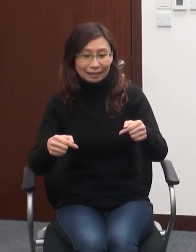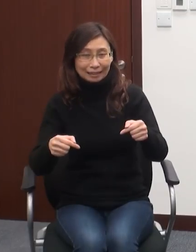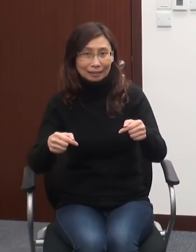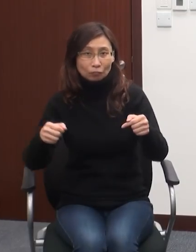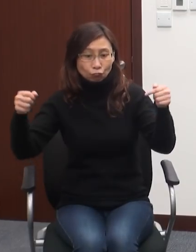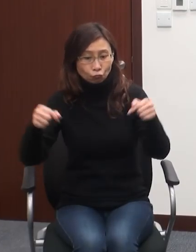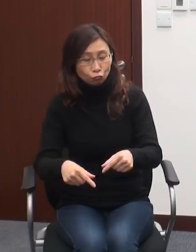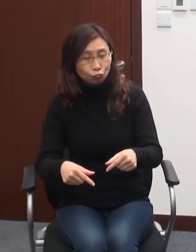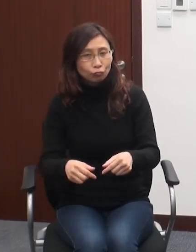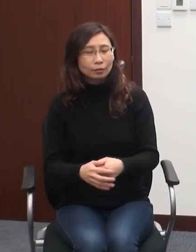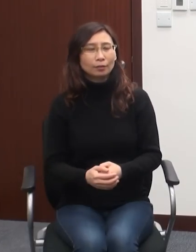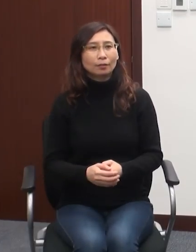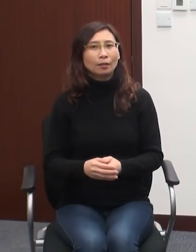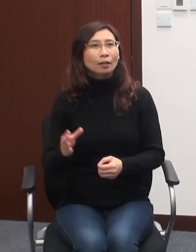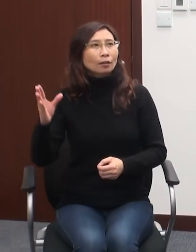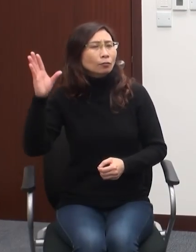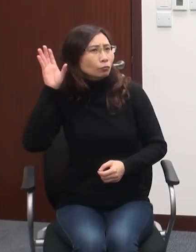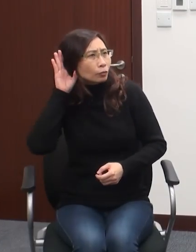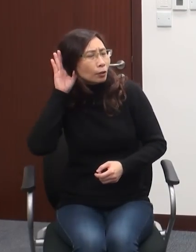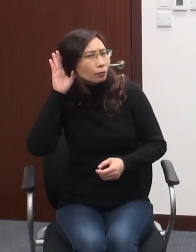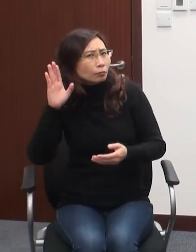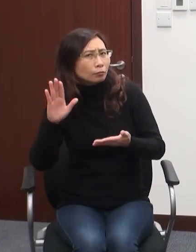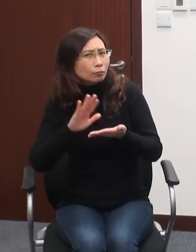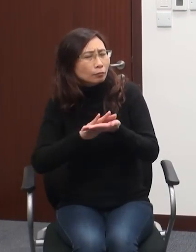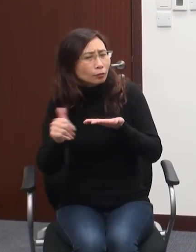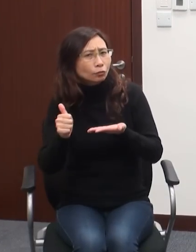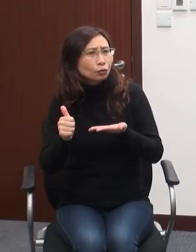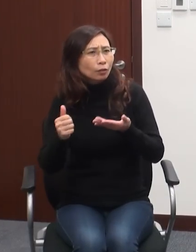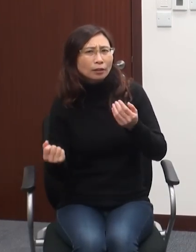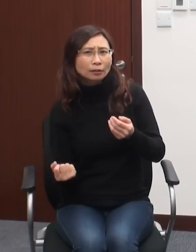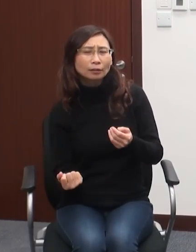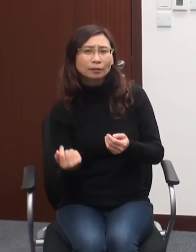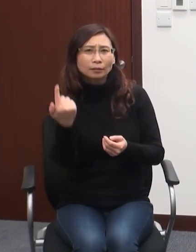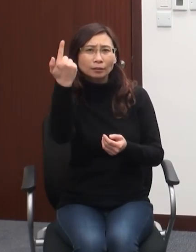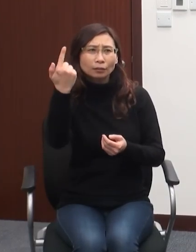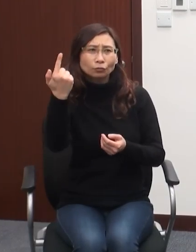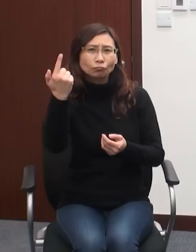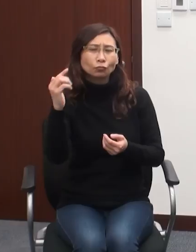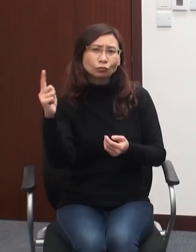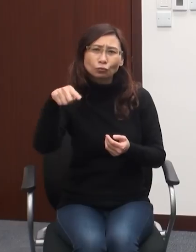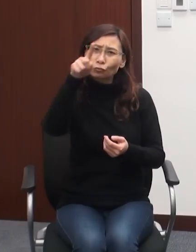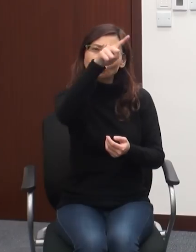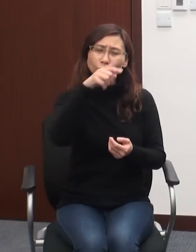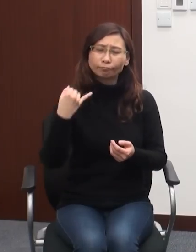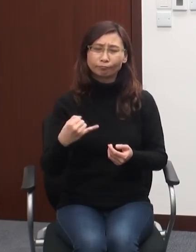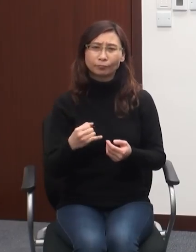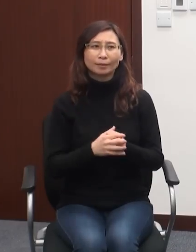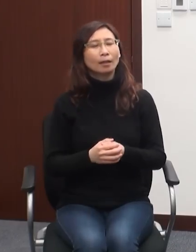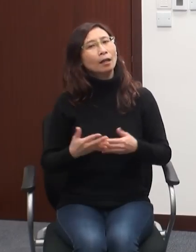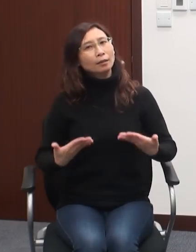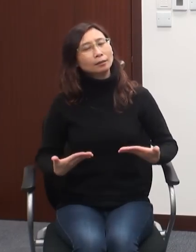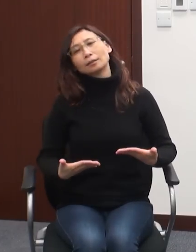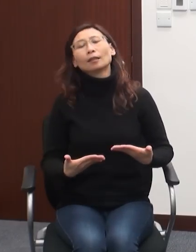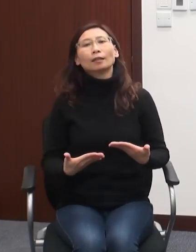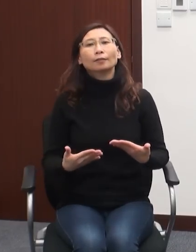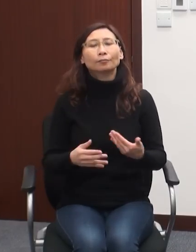話再聽清楚都唔會升得翻上去噶啦。 嗱，依度其實都可以講翻就係，其實而家曾俊華整